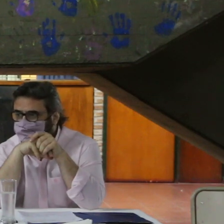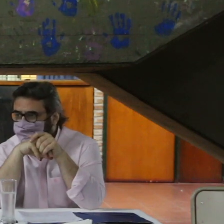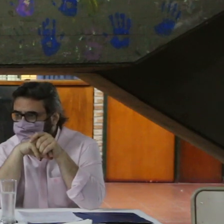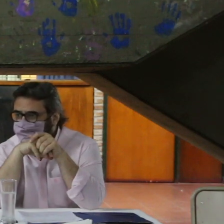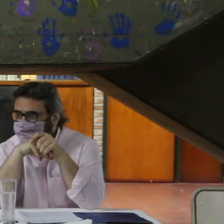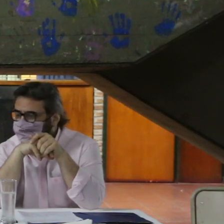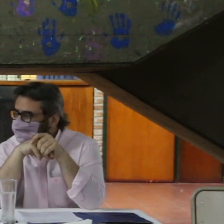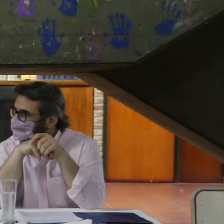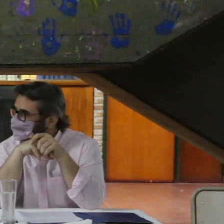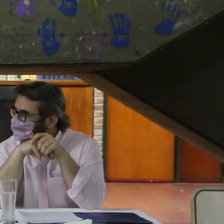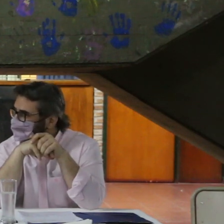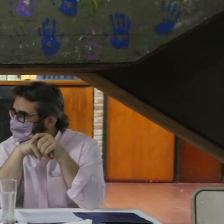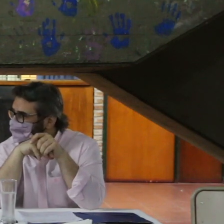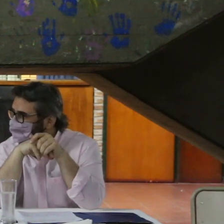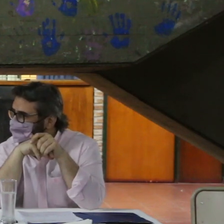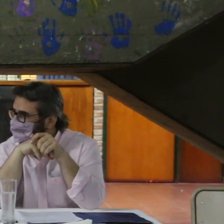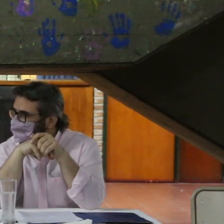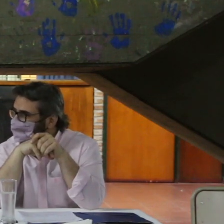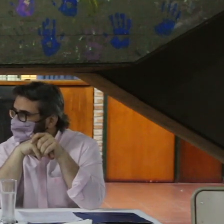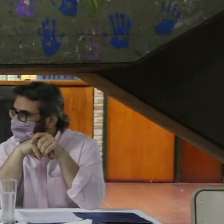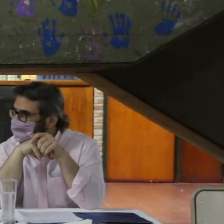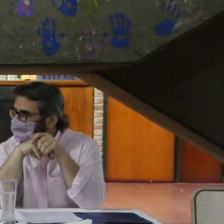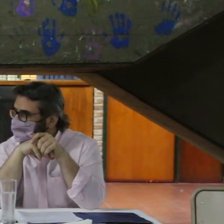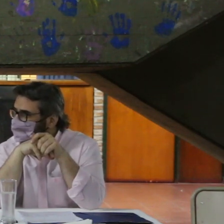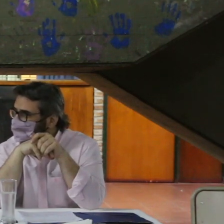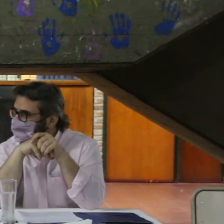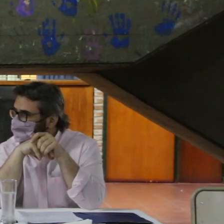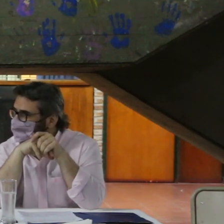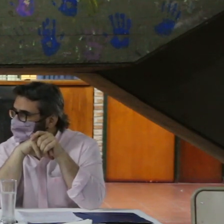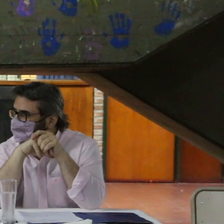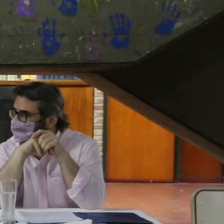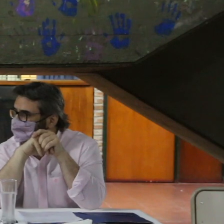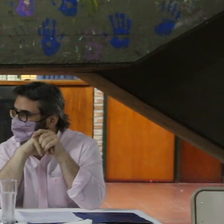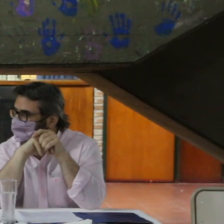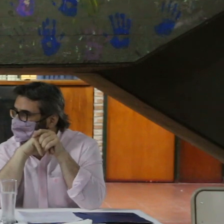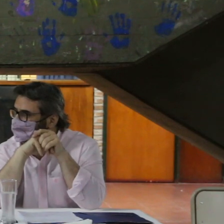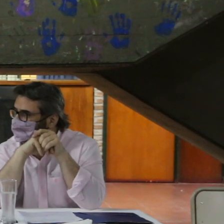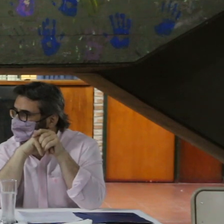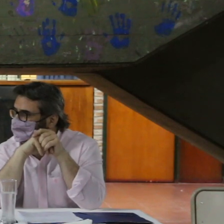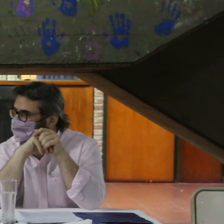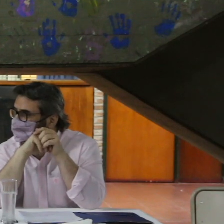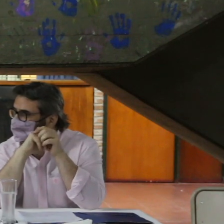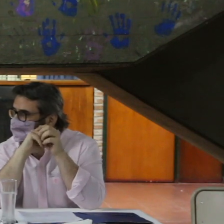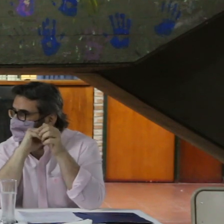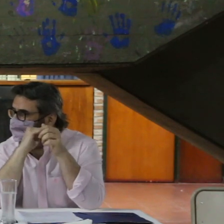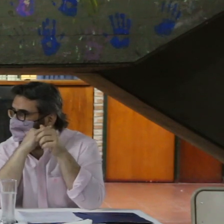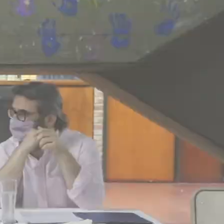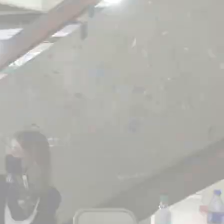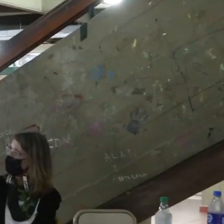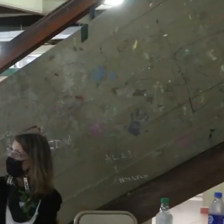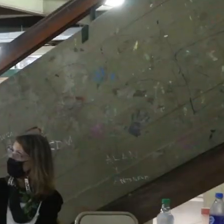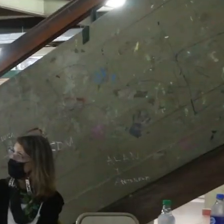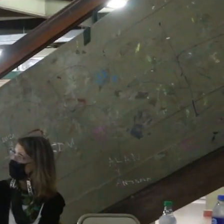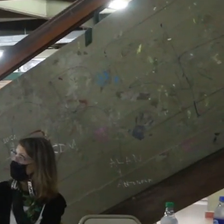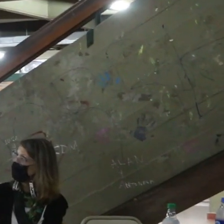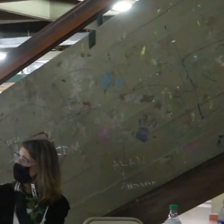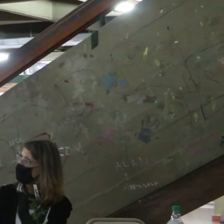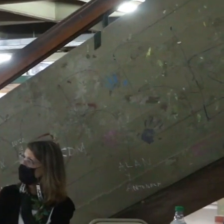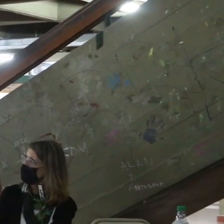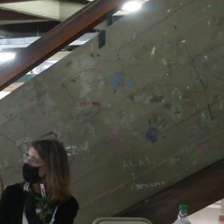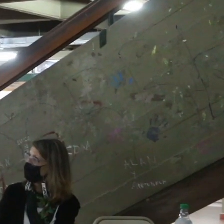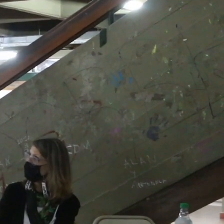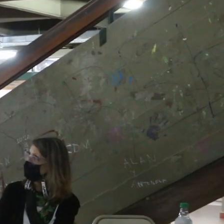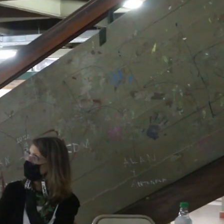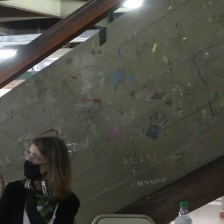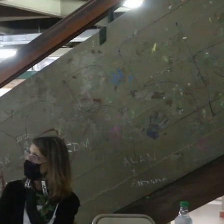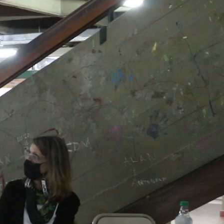seguir un poquitito, les voy a dar la palabra también a nuestro inspector de Educación Superior, Eduardo. Celebro esta política